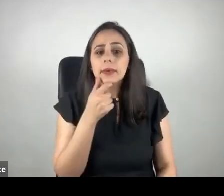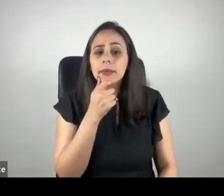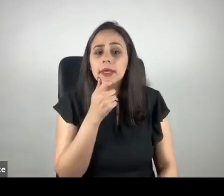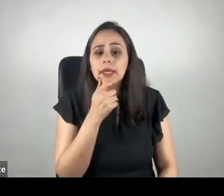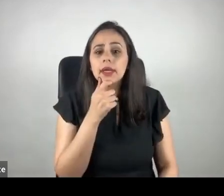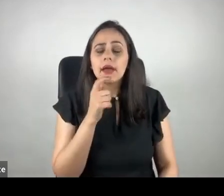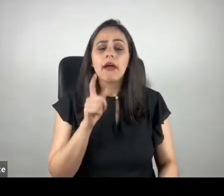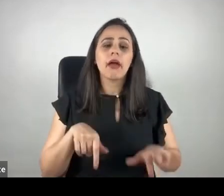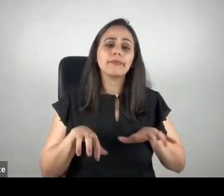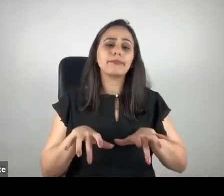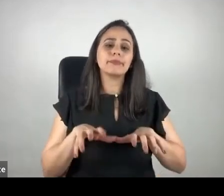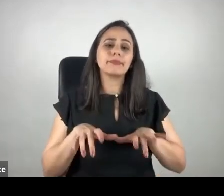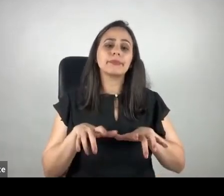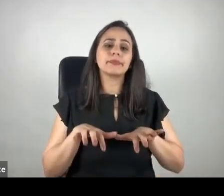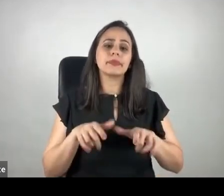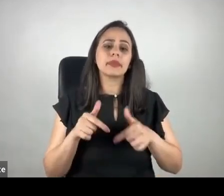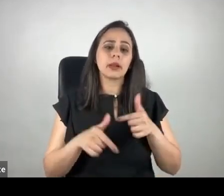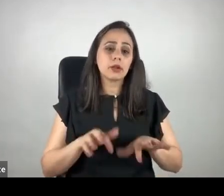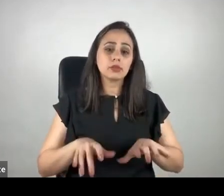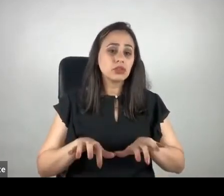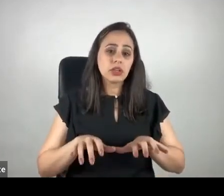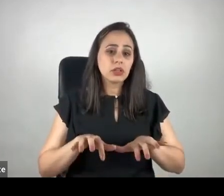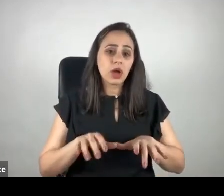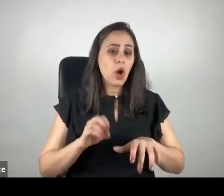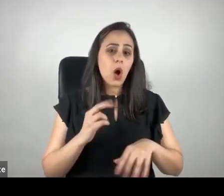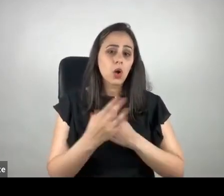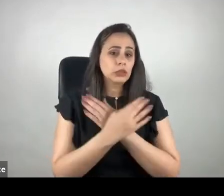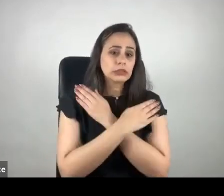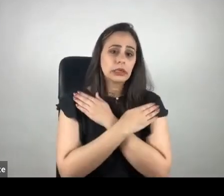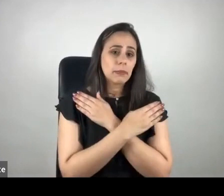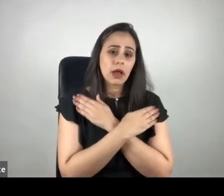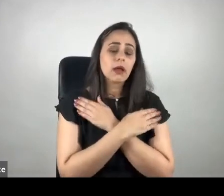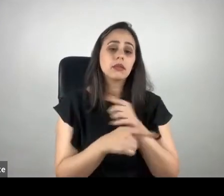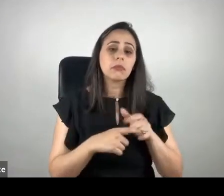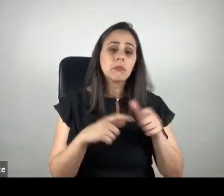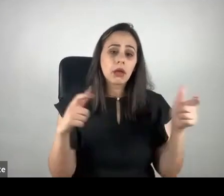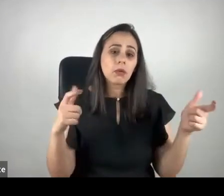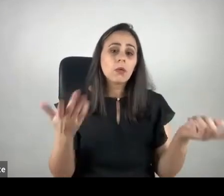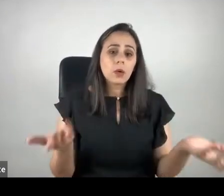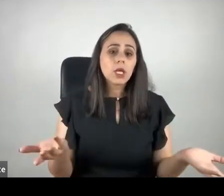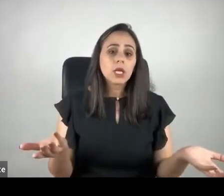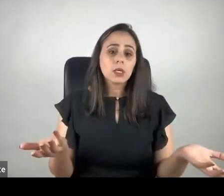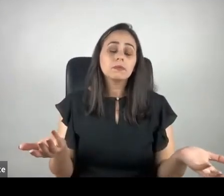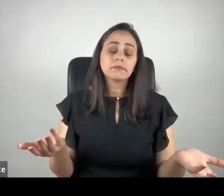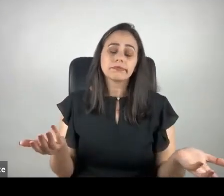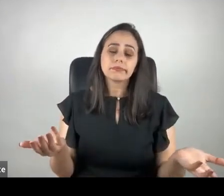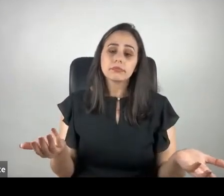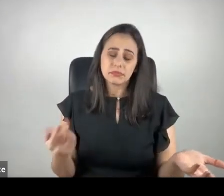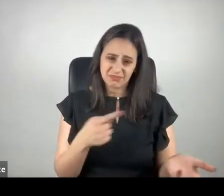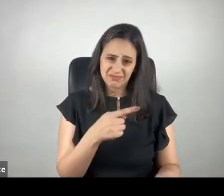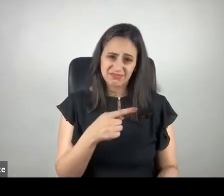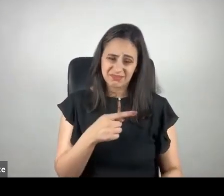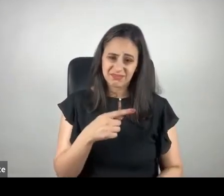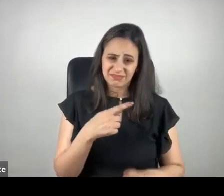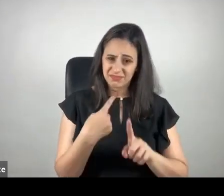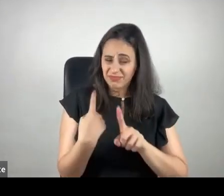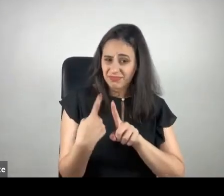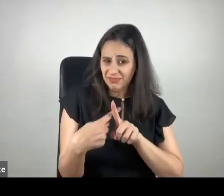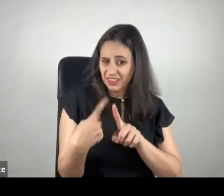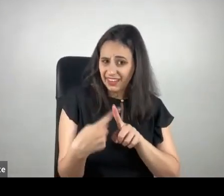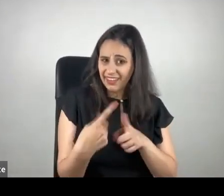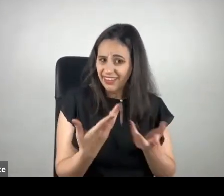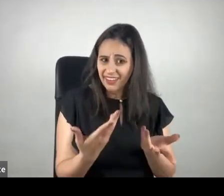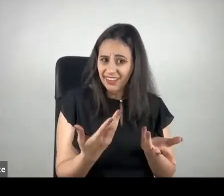Trabalhando como digitador ou desempregado. E isso não é por causa